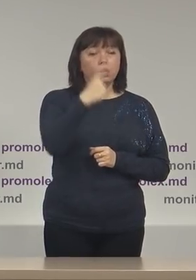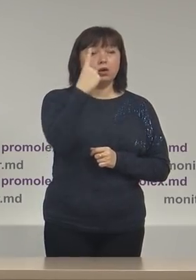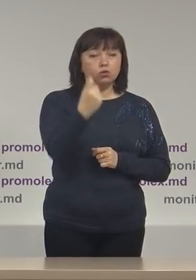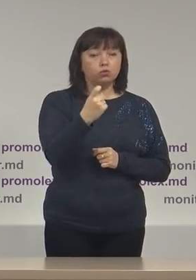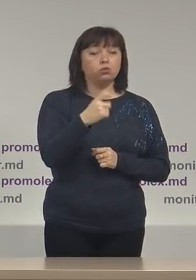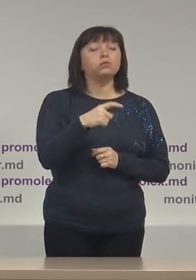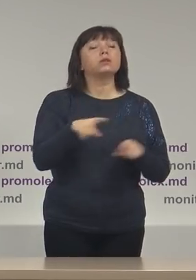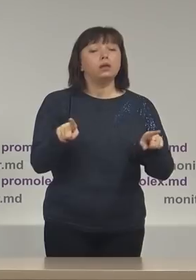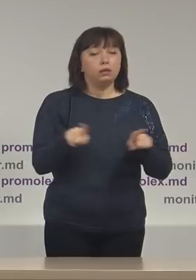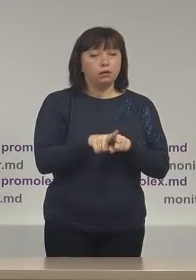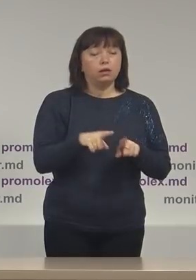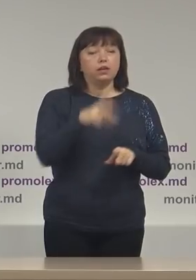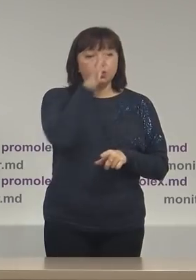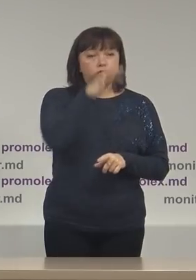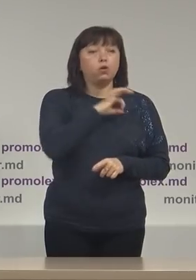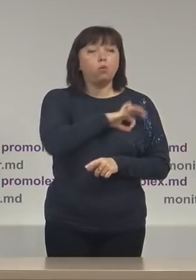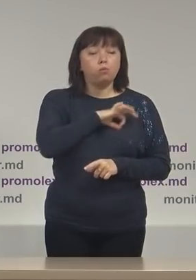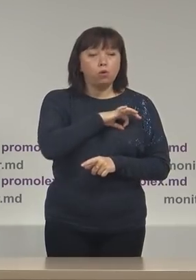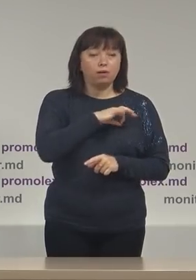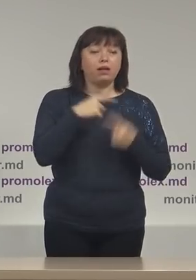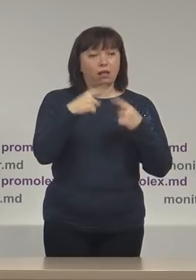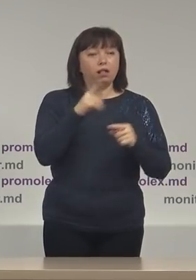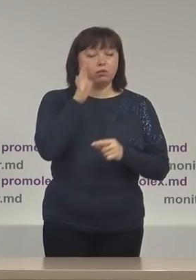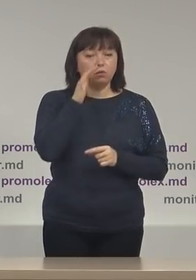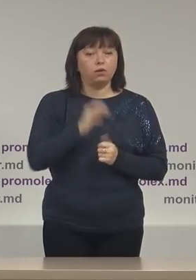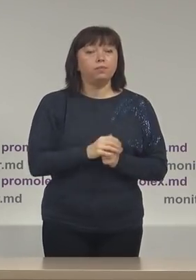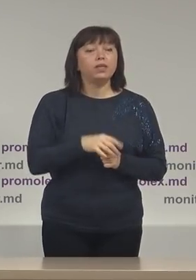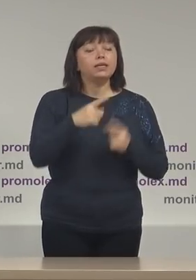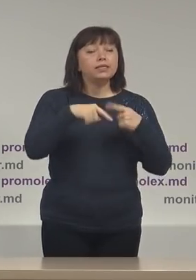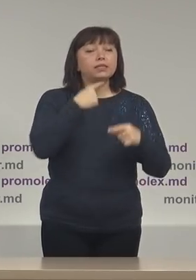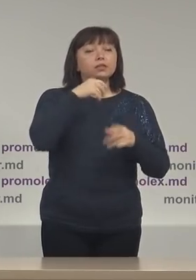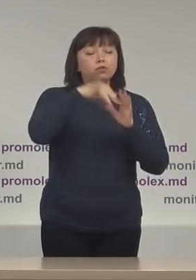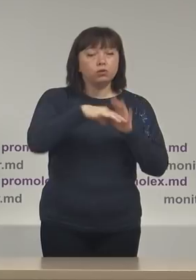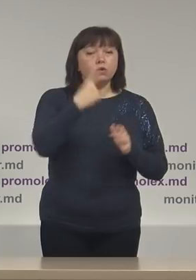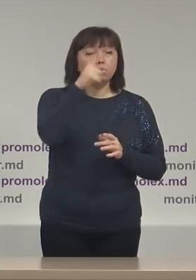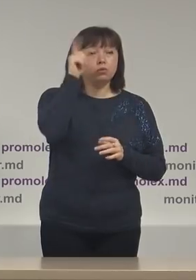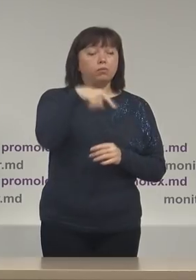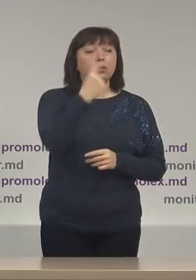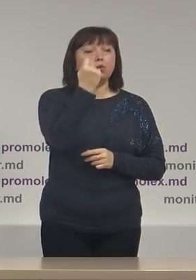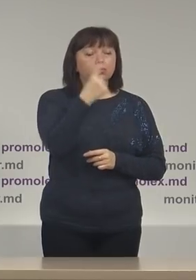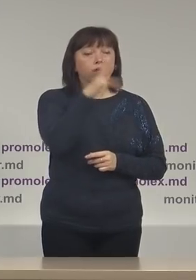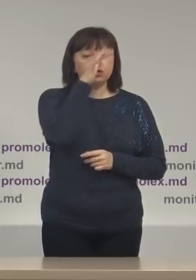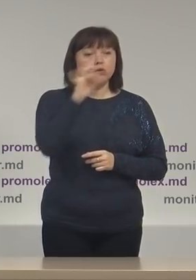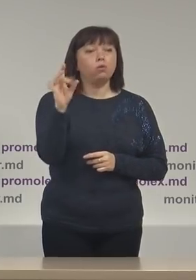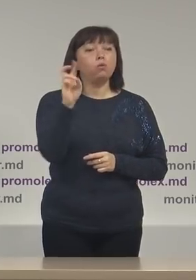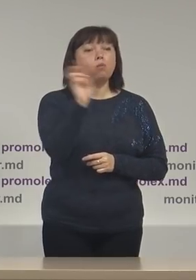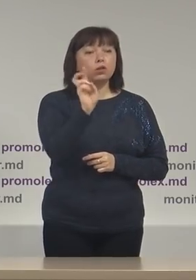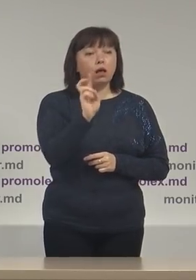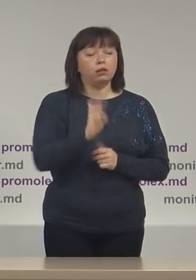1/100 iarăși Chișinău-Buiucani la alte ore, secția de votare 1/11 Chișinău-Botanica.